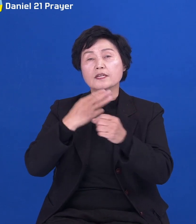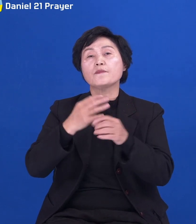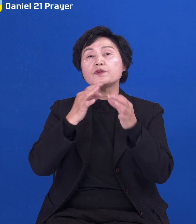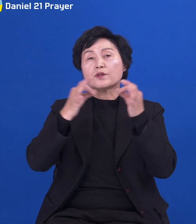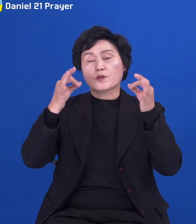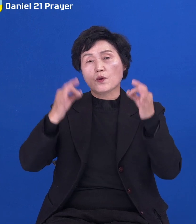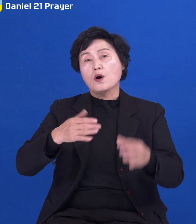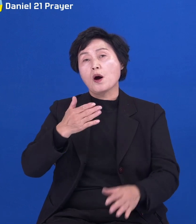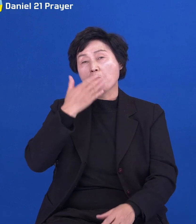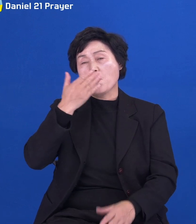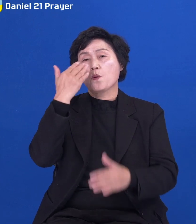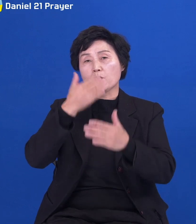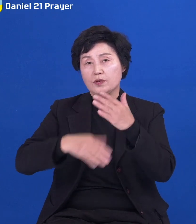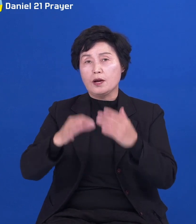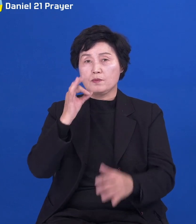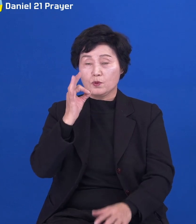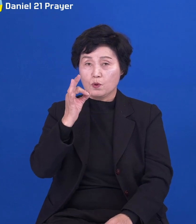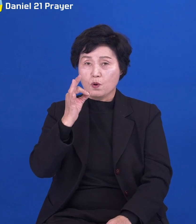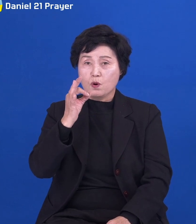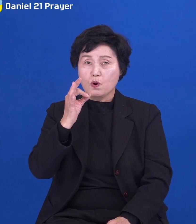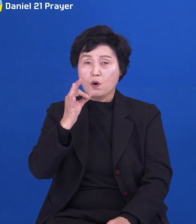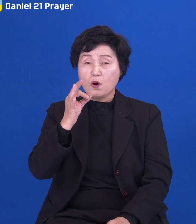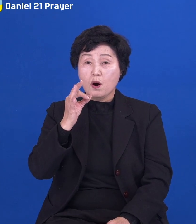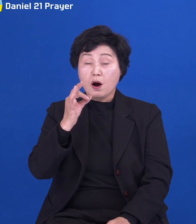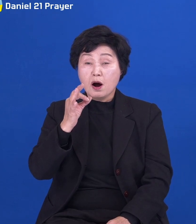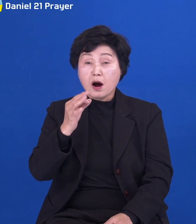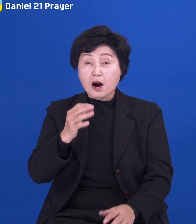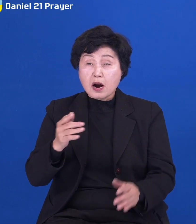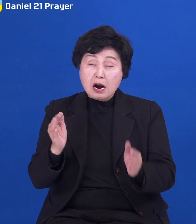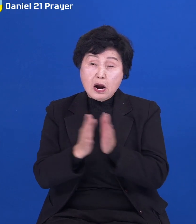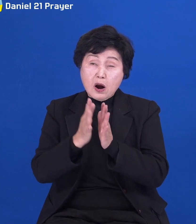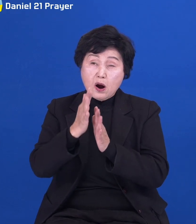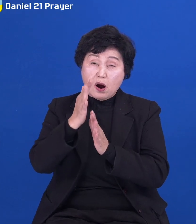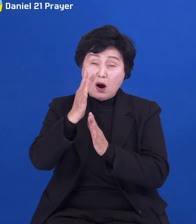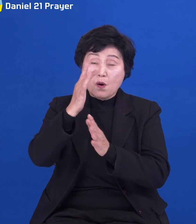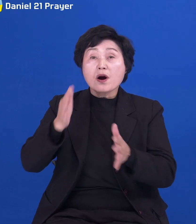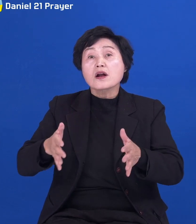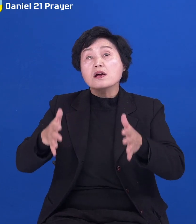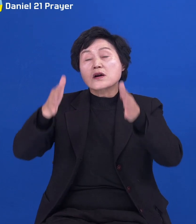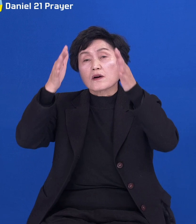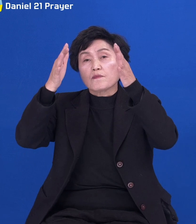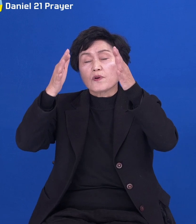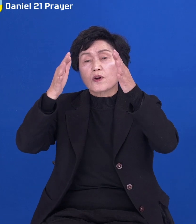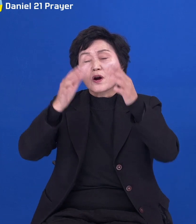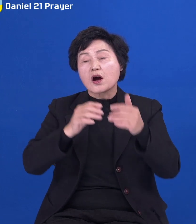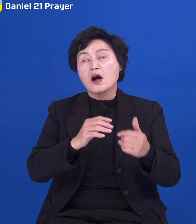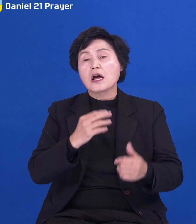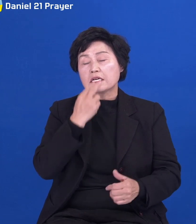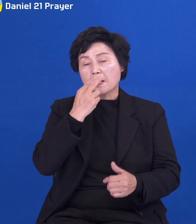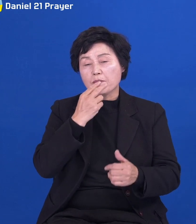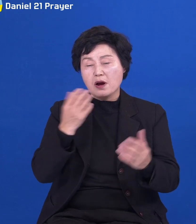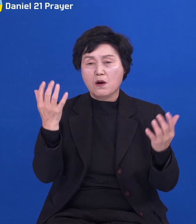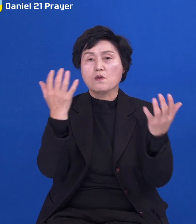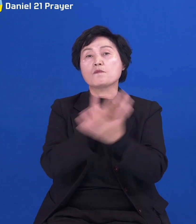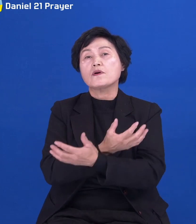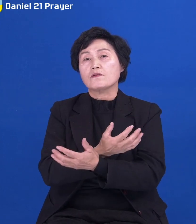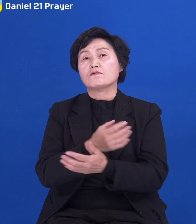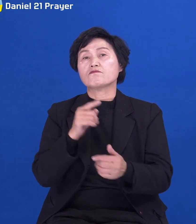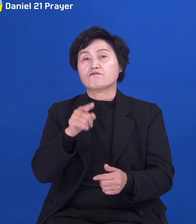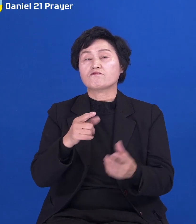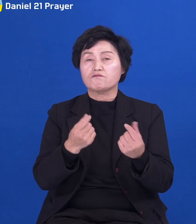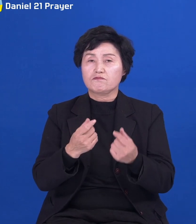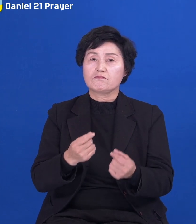350만의 죽음과 그 화려한 건물하고 바꾼 거예요. 오직 우리에게 존재했던 것은 법과 총만이